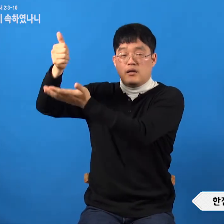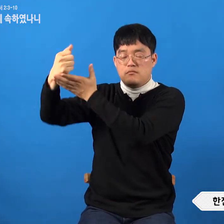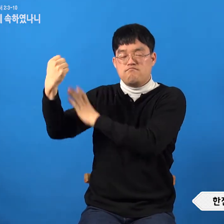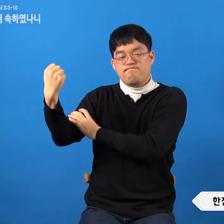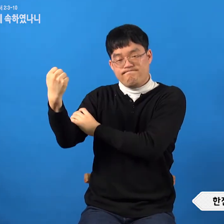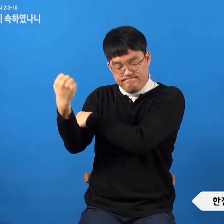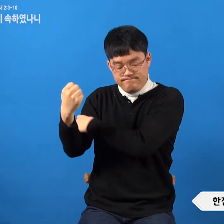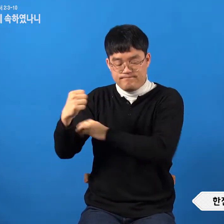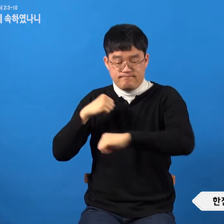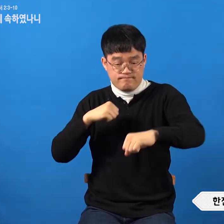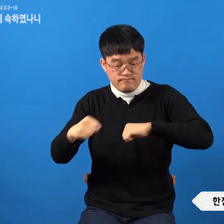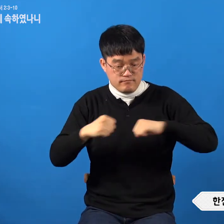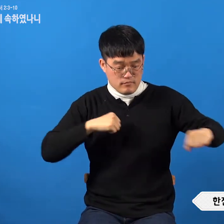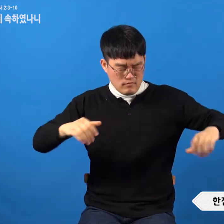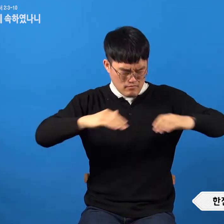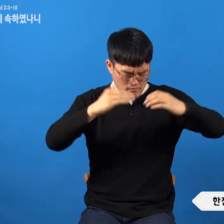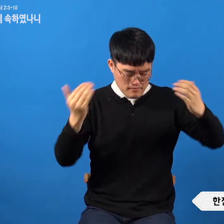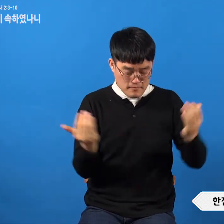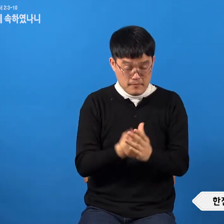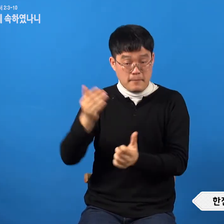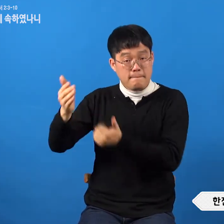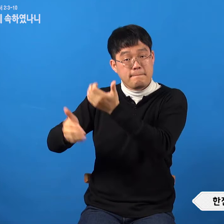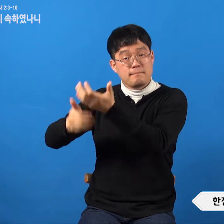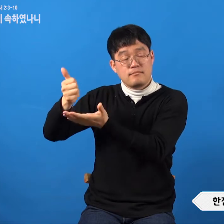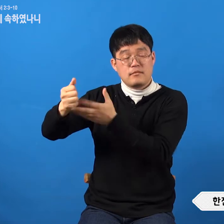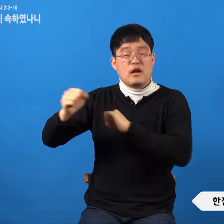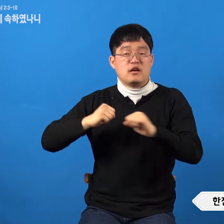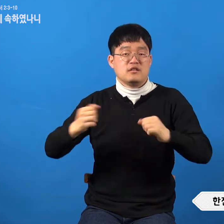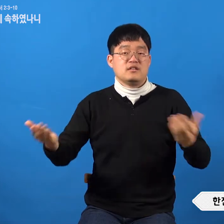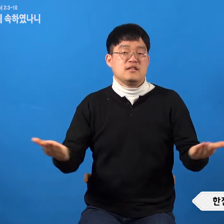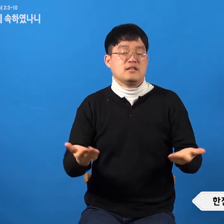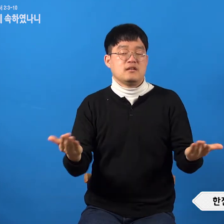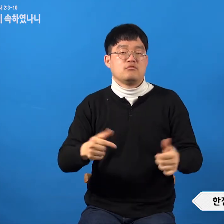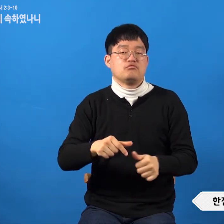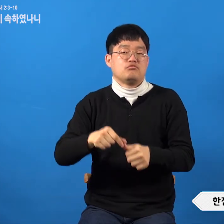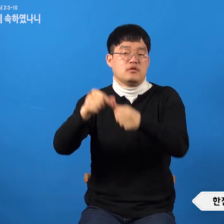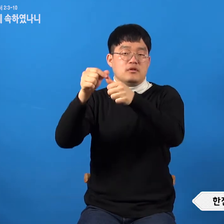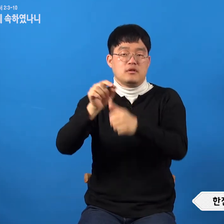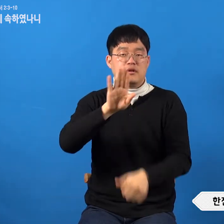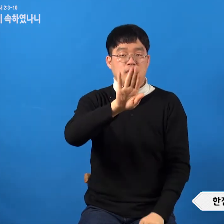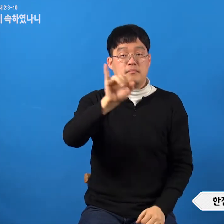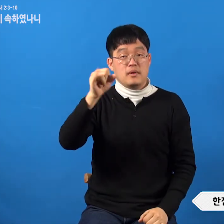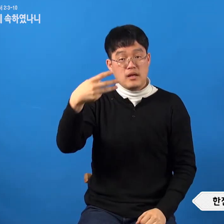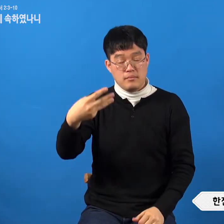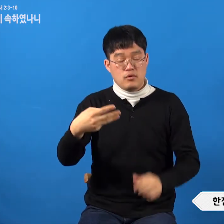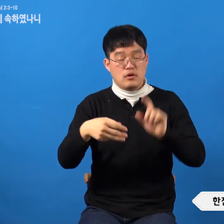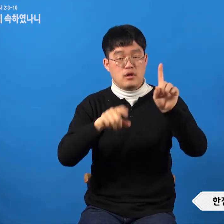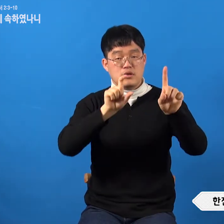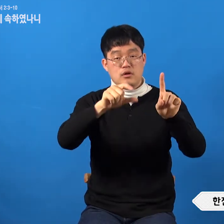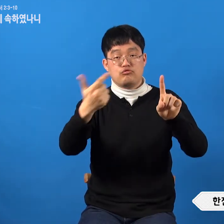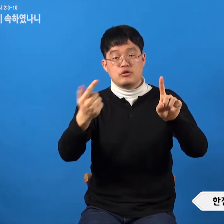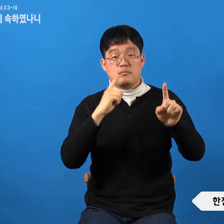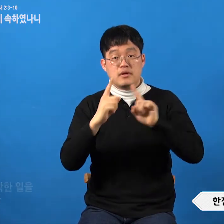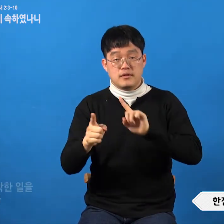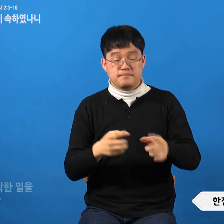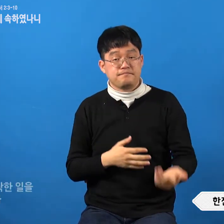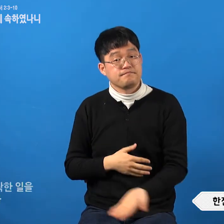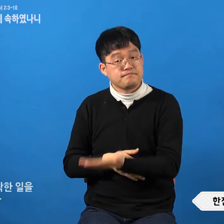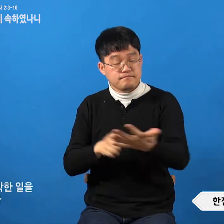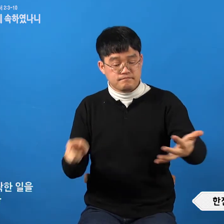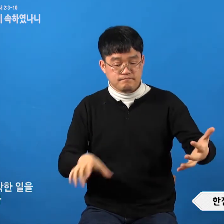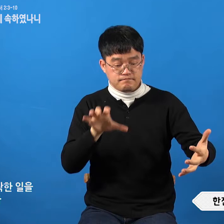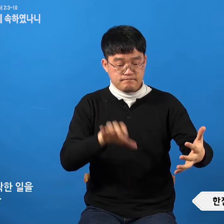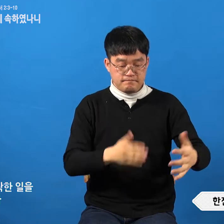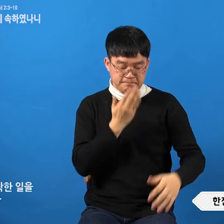행하시는, 전적으로 하나님이 하시는 일입니다. 빌립보 1장 6절에도 너희 안에서 착한